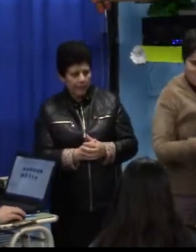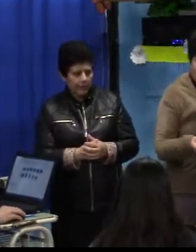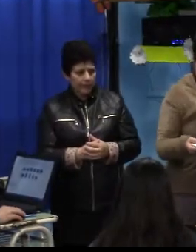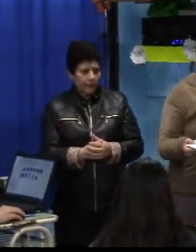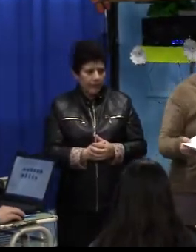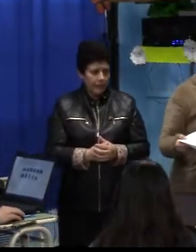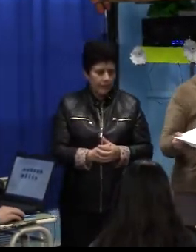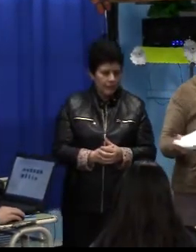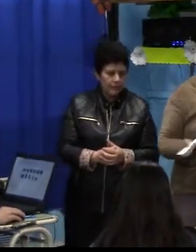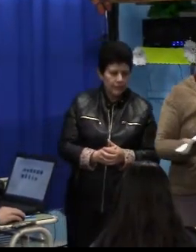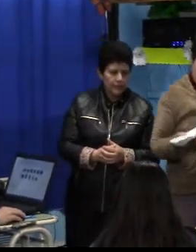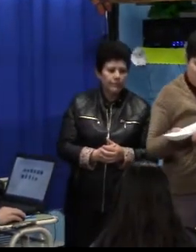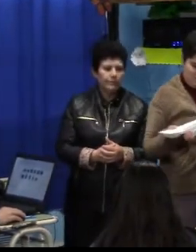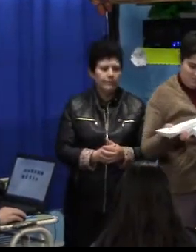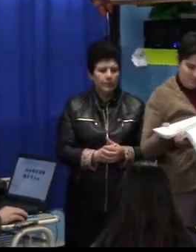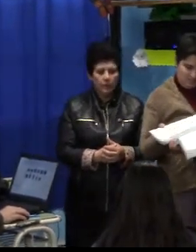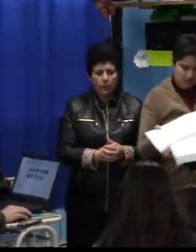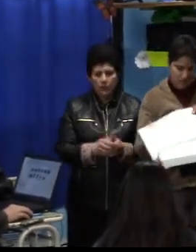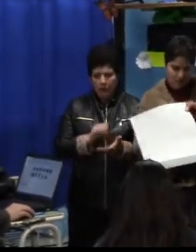¿Quieren?